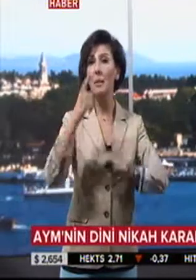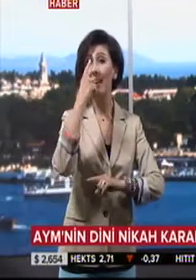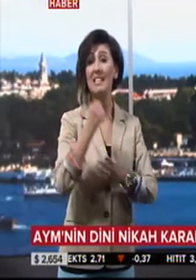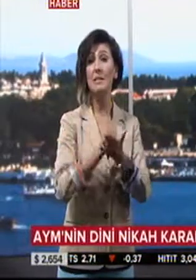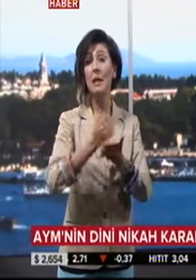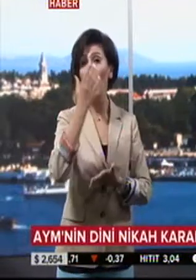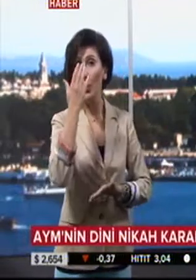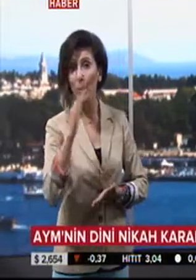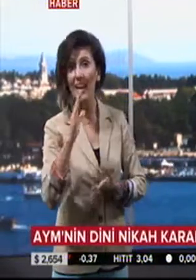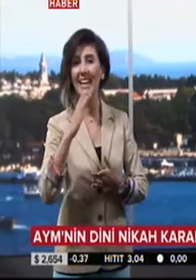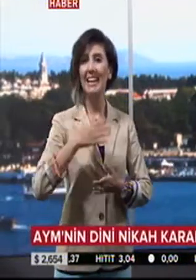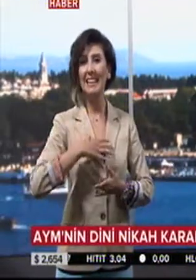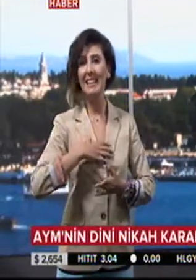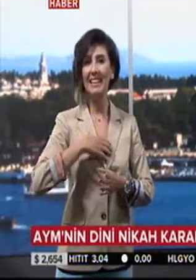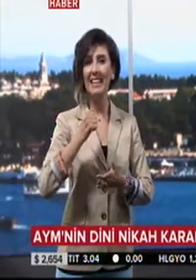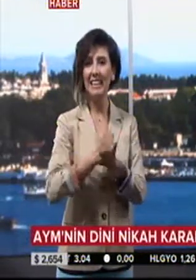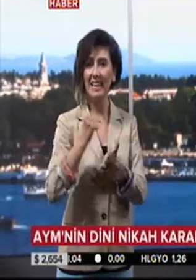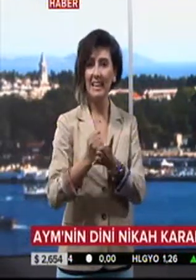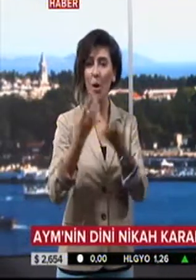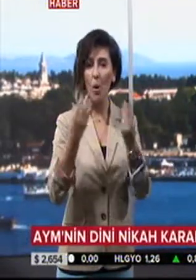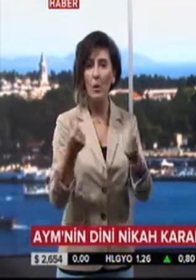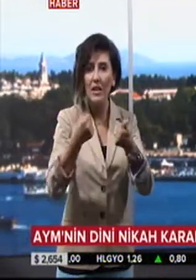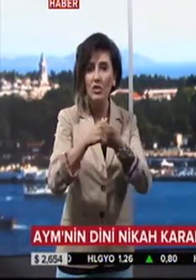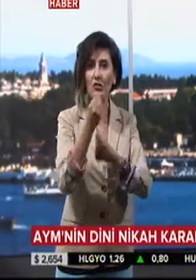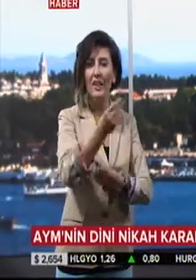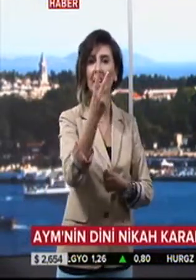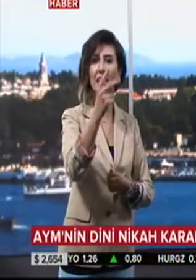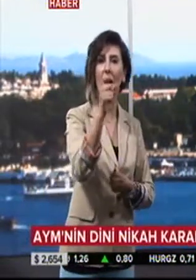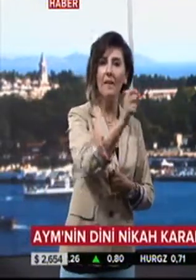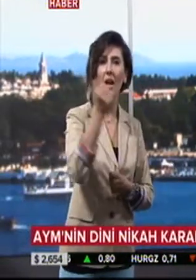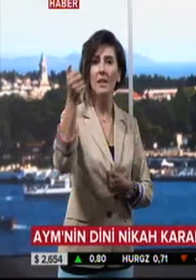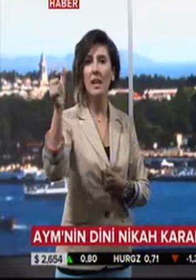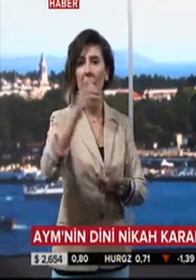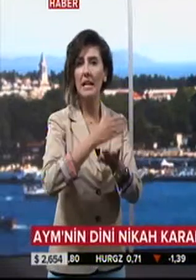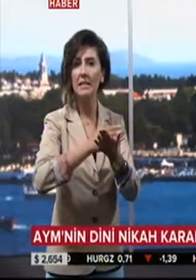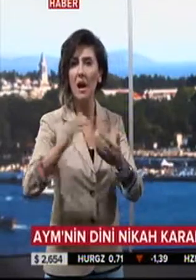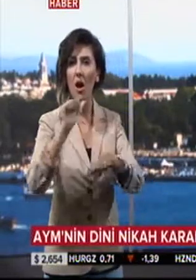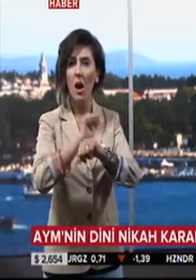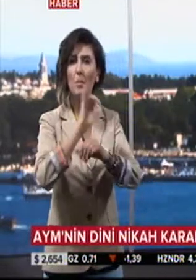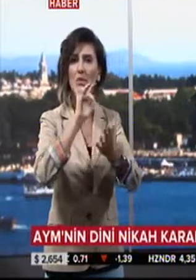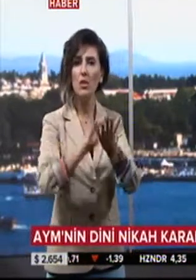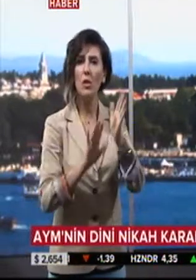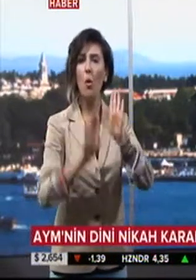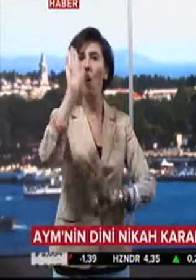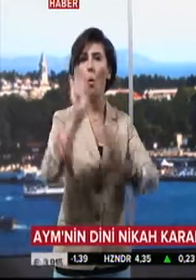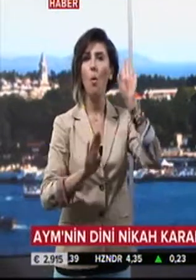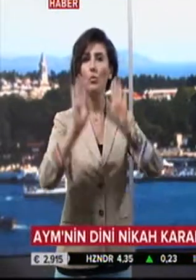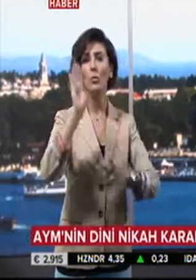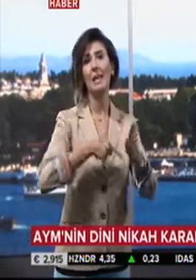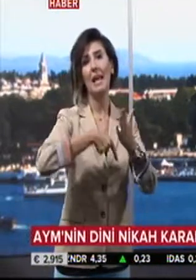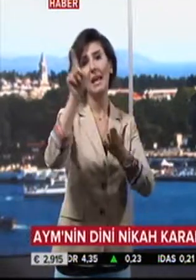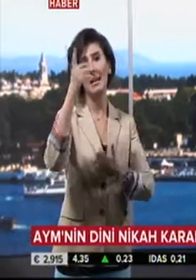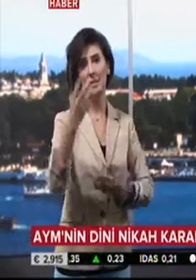nikah olmadan dini nikah kıyan çiftlere verilen 2 aydan 6 aya kadar hapis cezasını